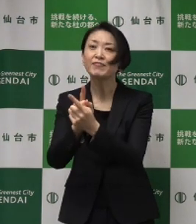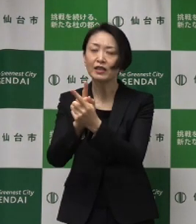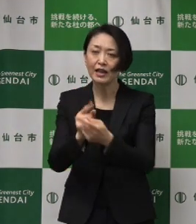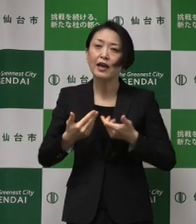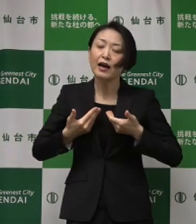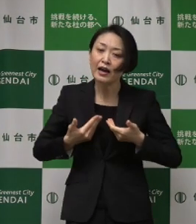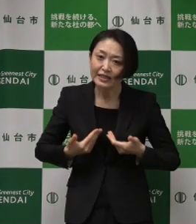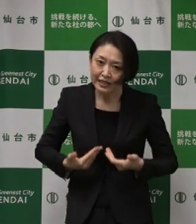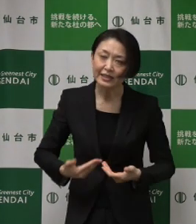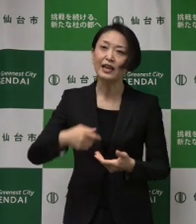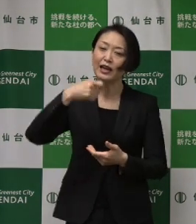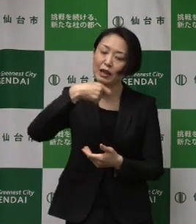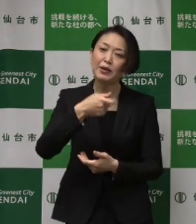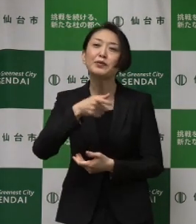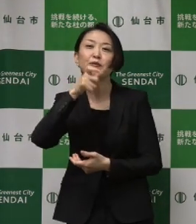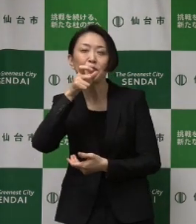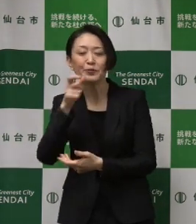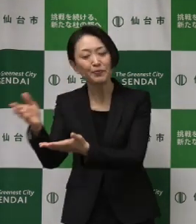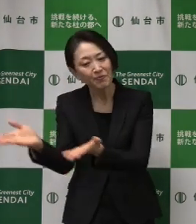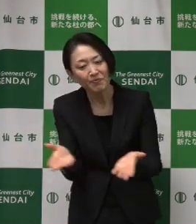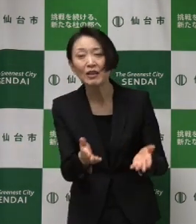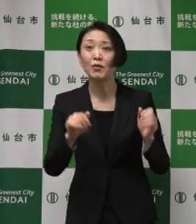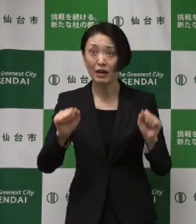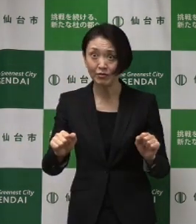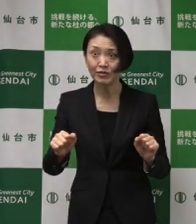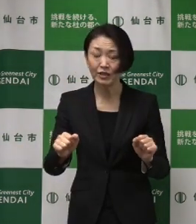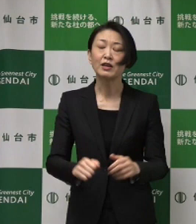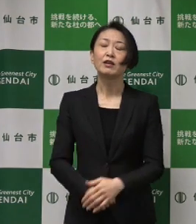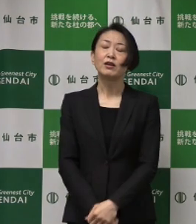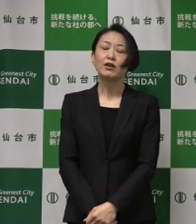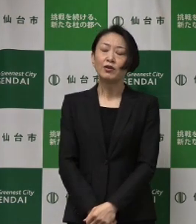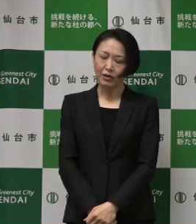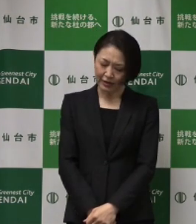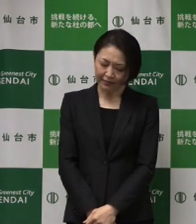し、ご利用をいただくということで、これは